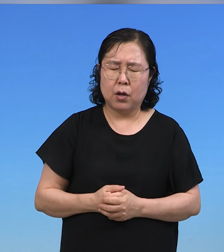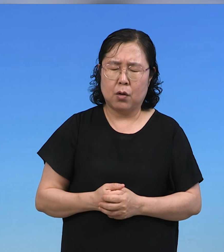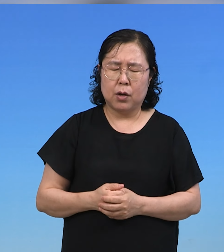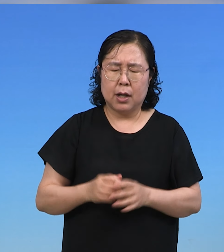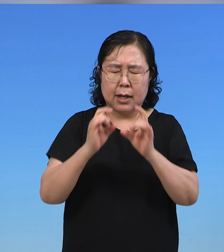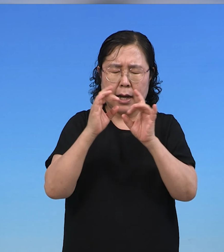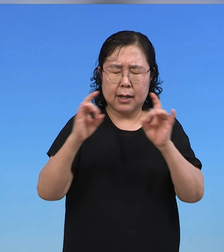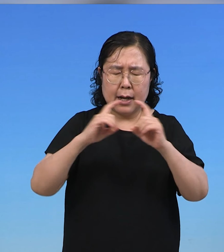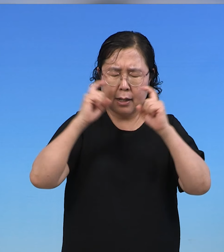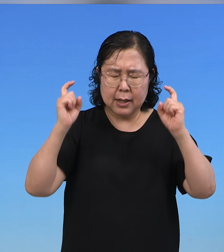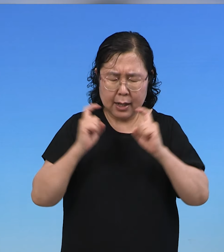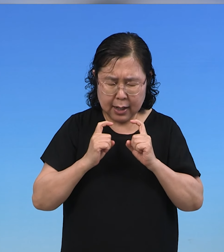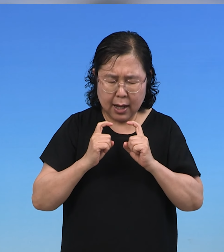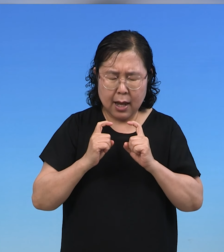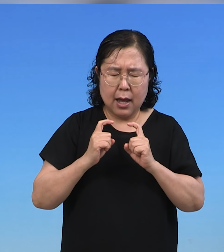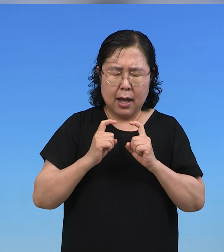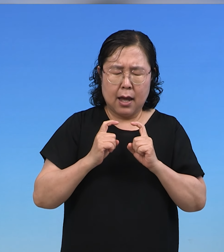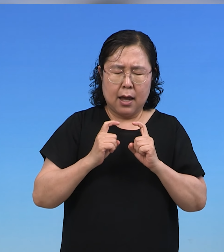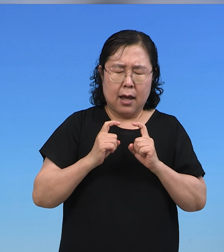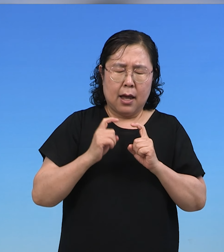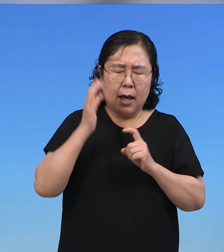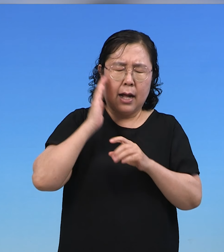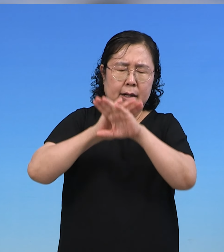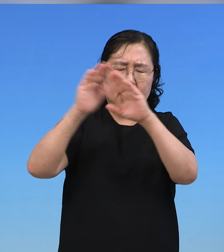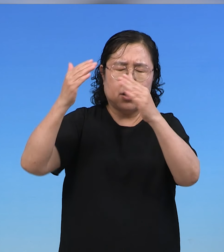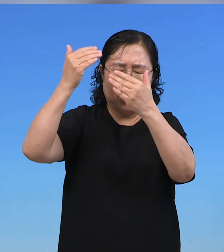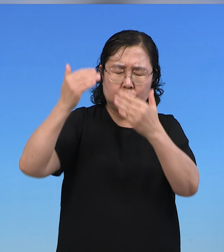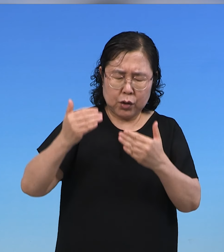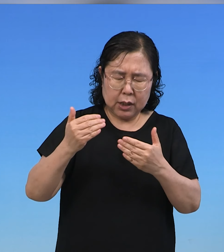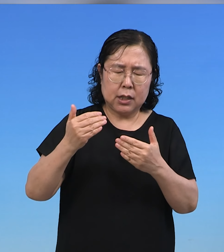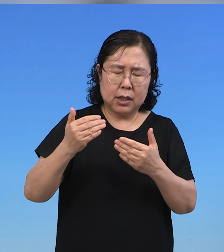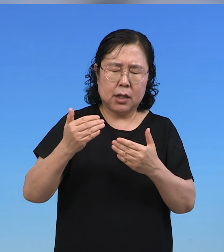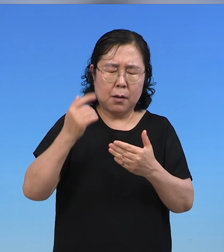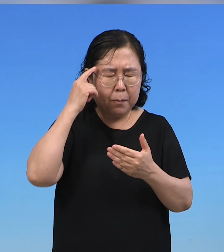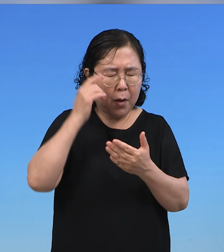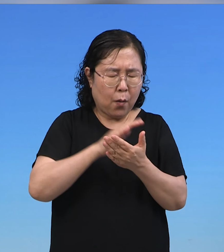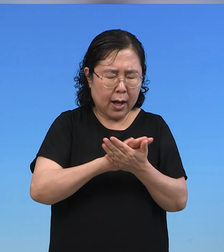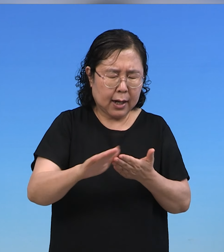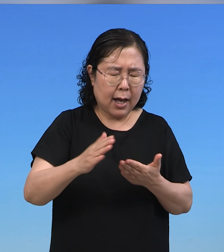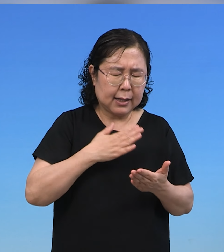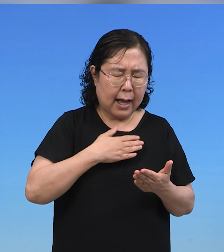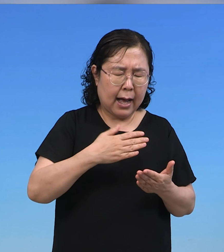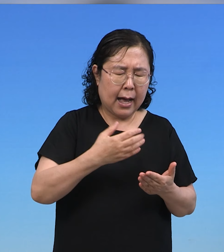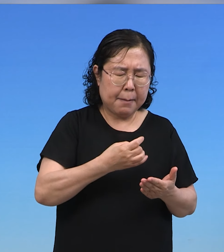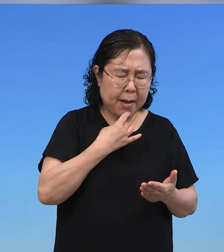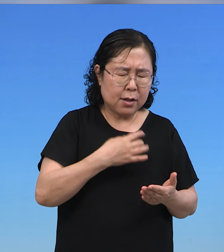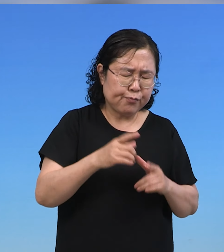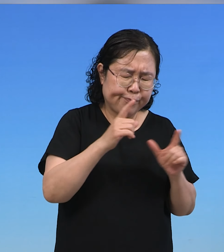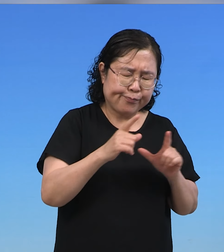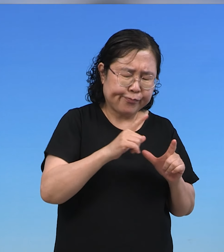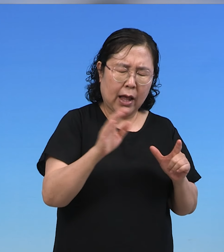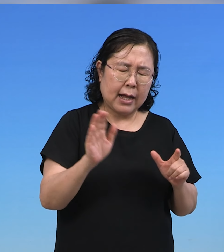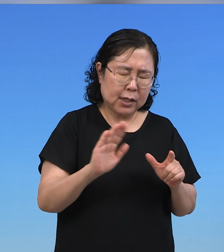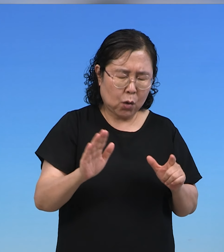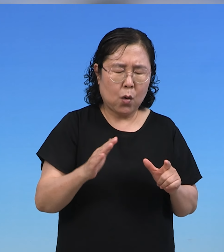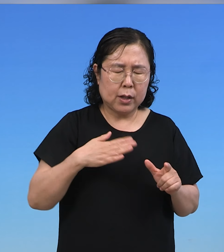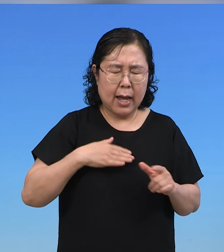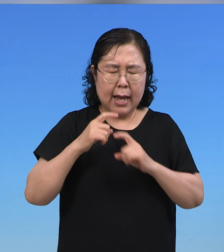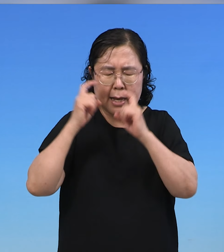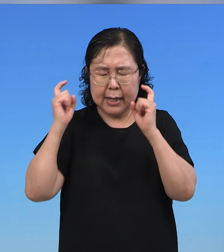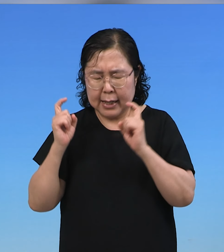우리 개인의 하나 주시는 이 평화가 그저 가두어 두고 나만 누리고 즐기는 것이 아니라, 이